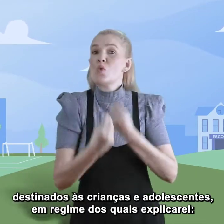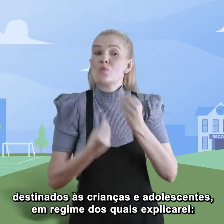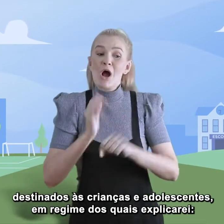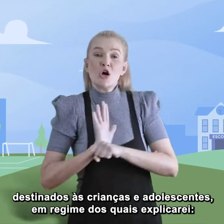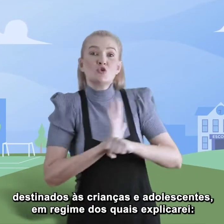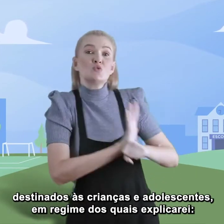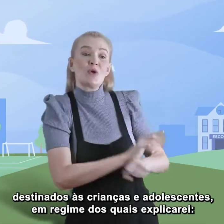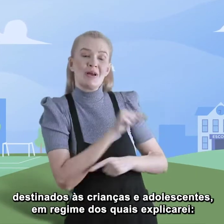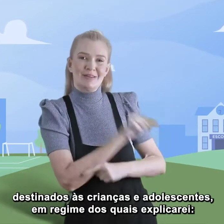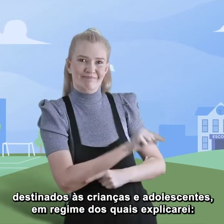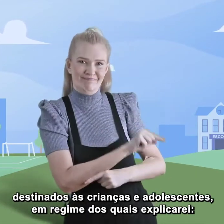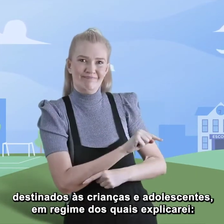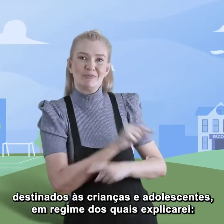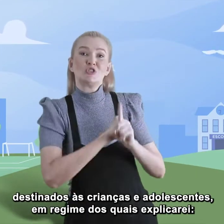os quais explicarei.